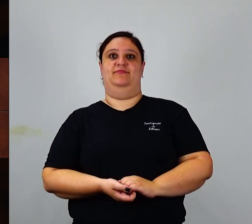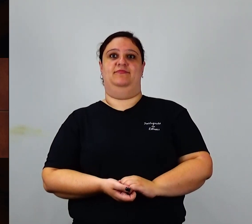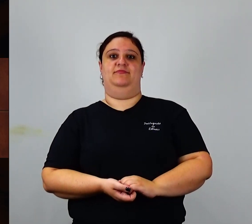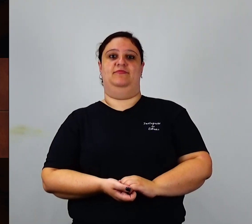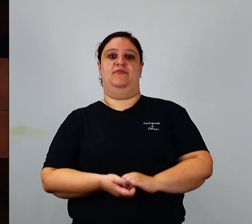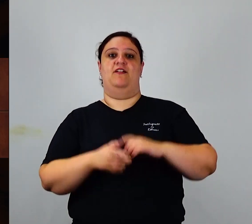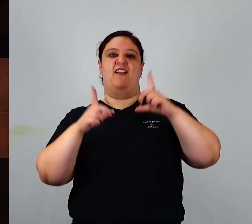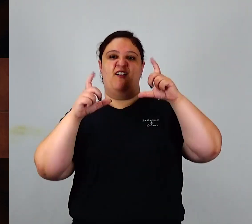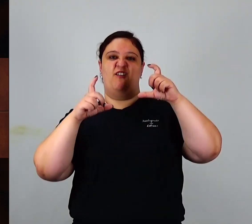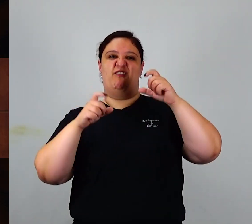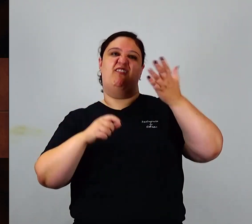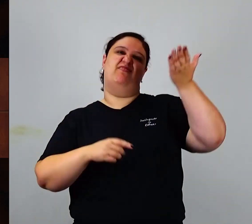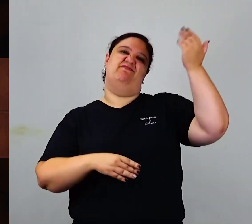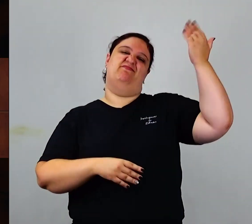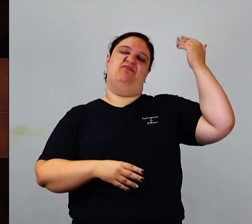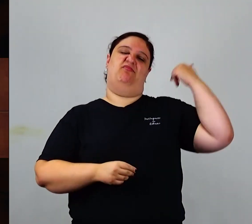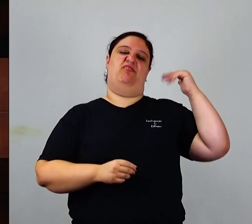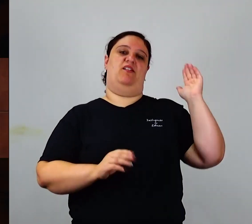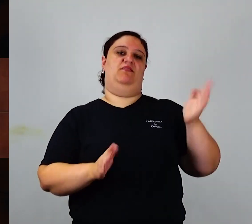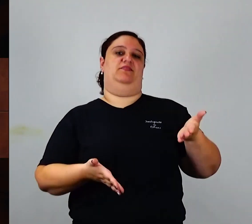Essa é a sua foto antiga.